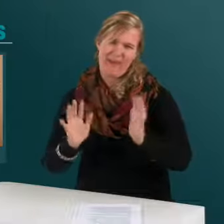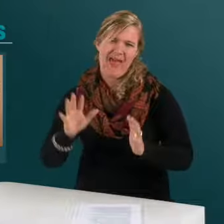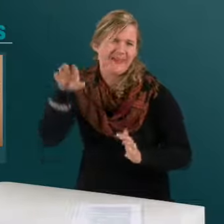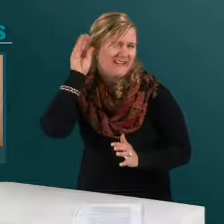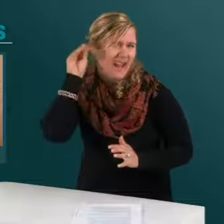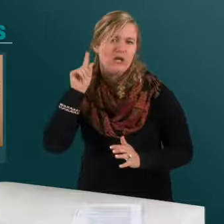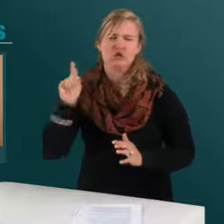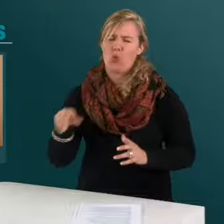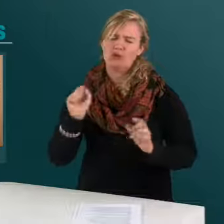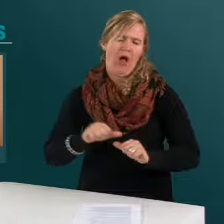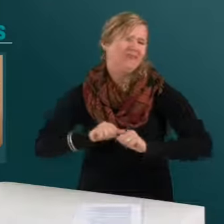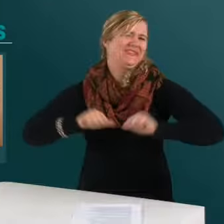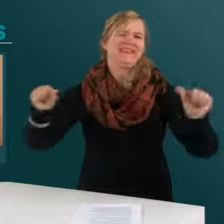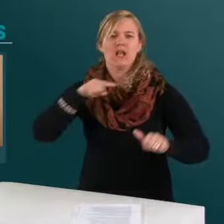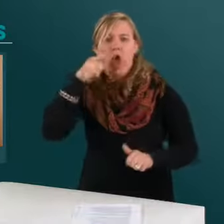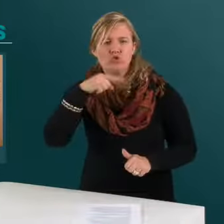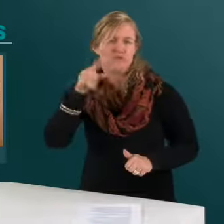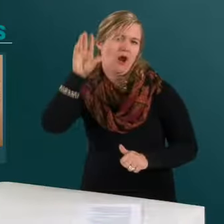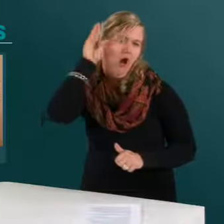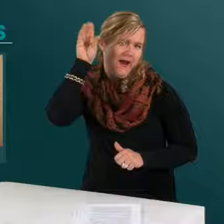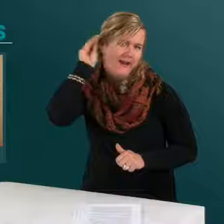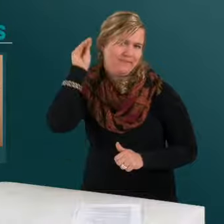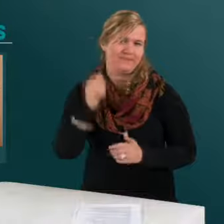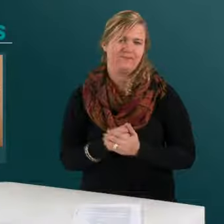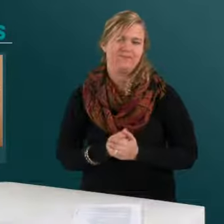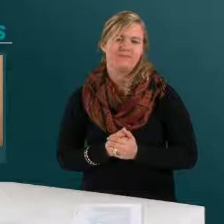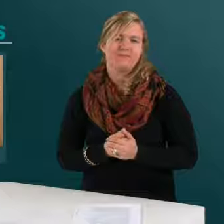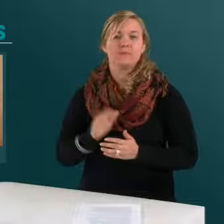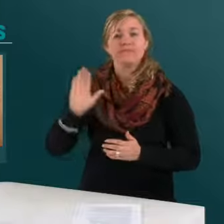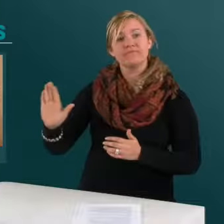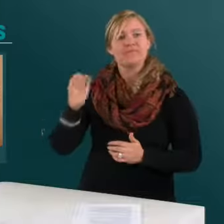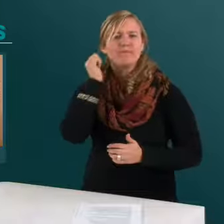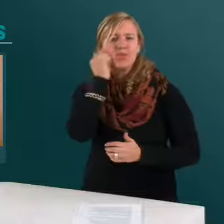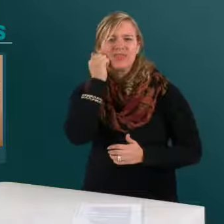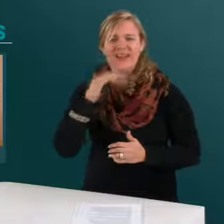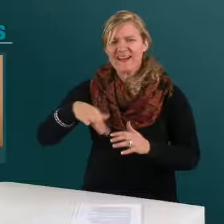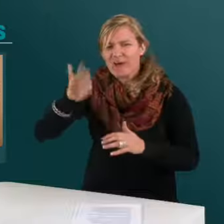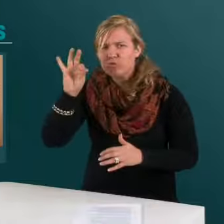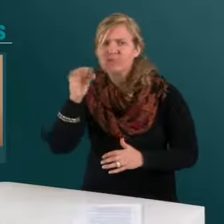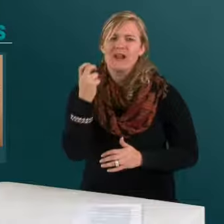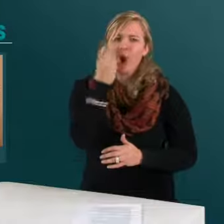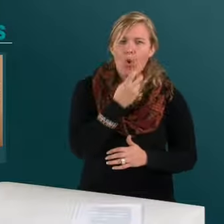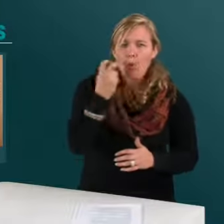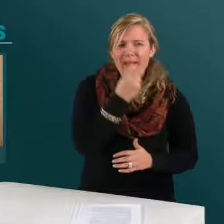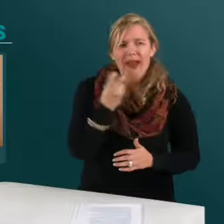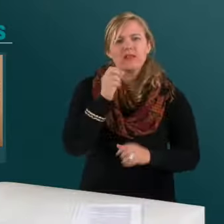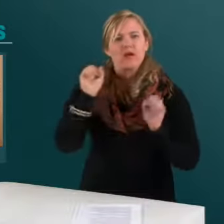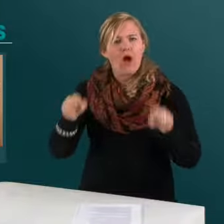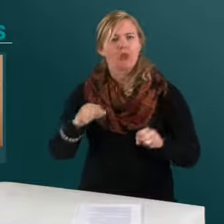nie die lautsprache erlernen wird die mutter von einem logopäden der gleichzeitig beim erlernen